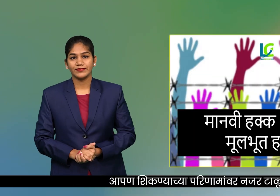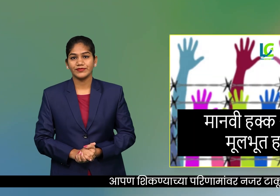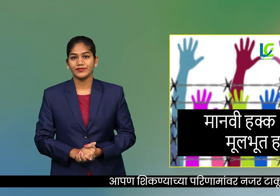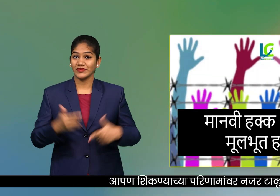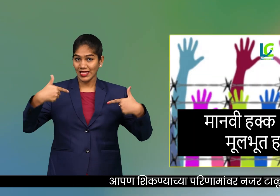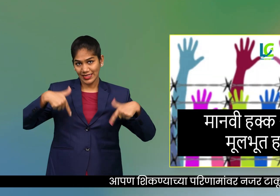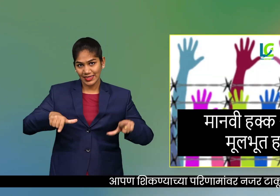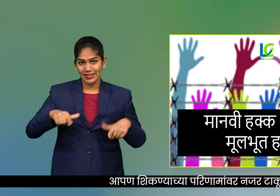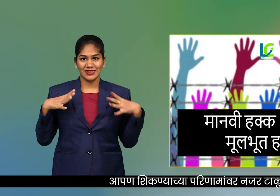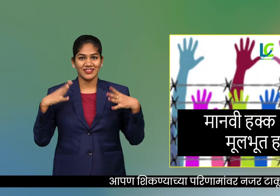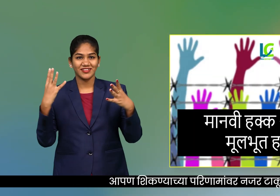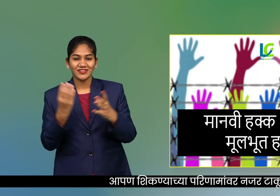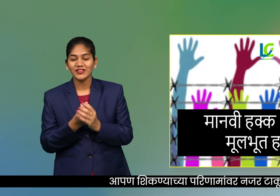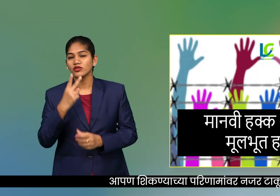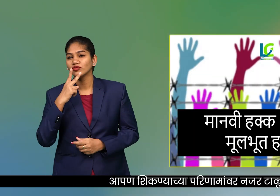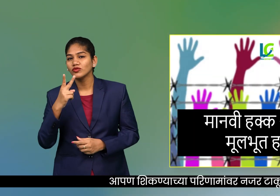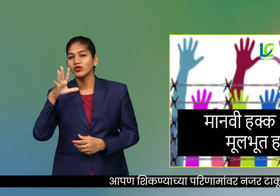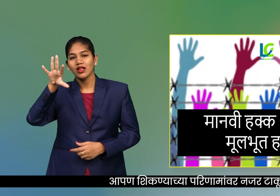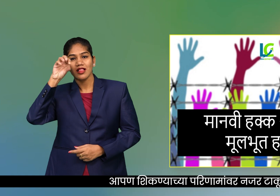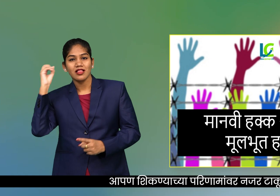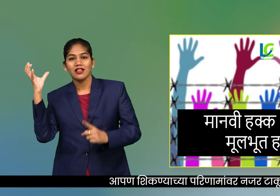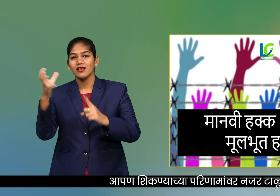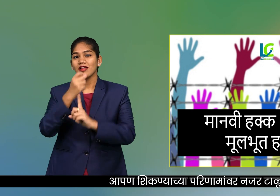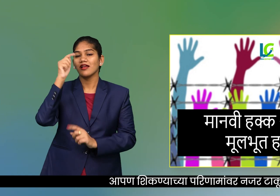आपण शिकण्याच्या परिणामावर नजर टाकूया.